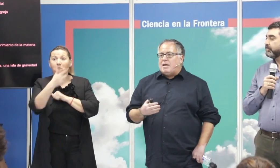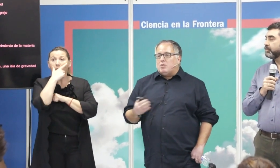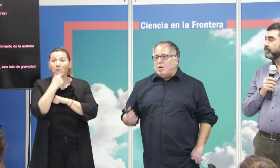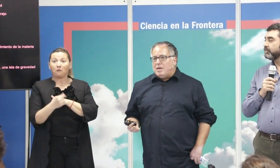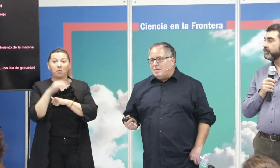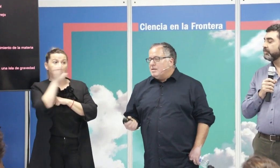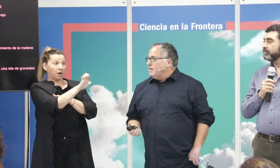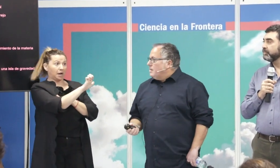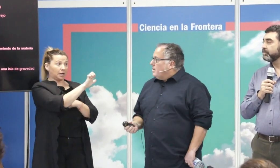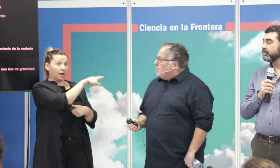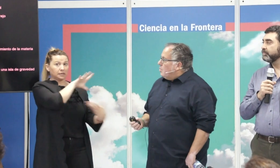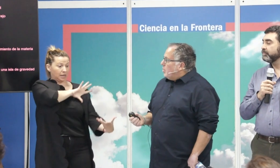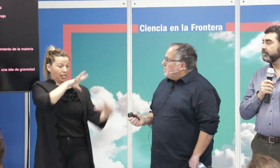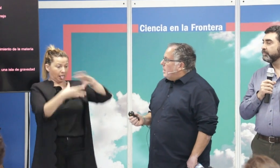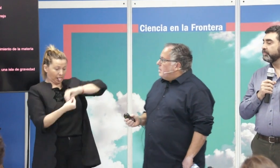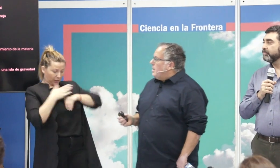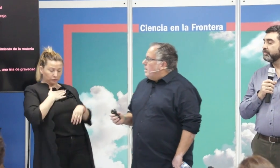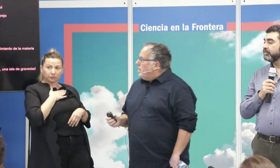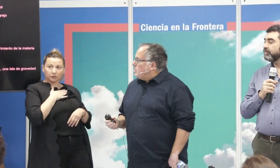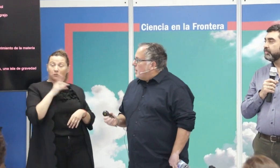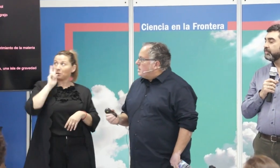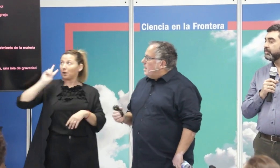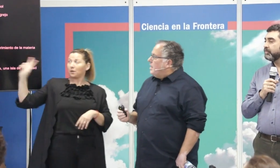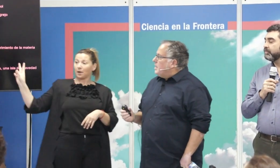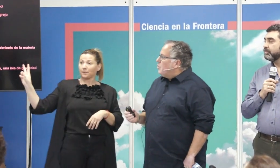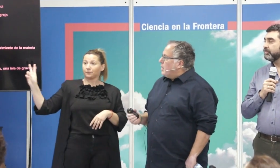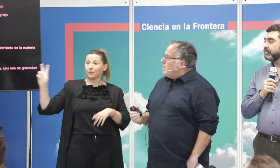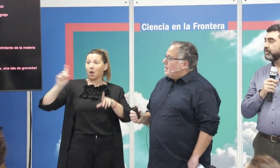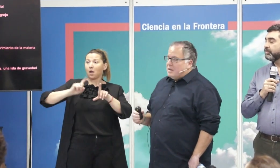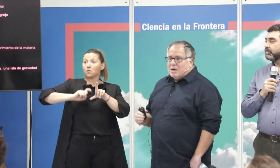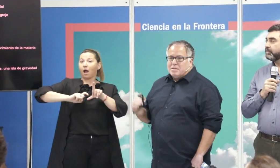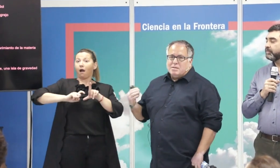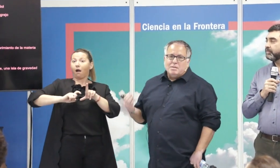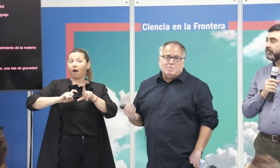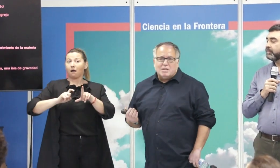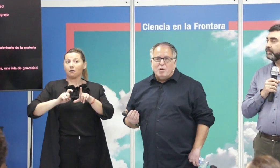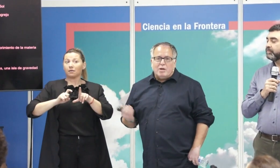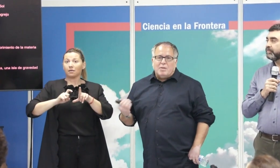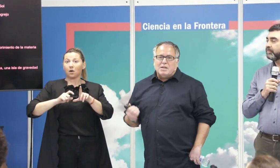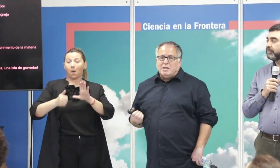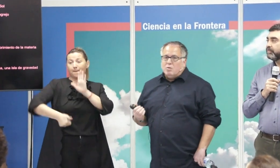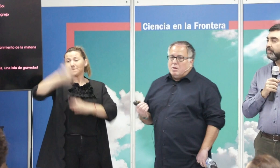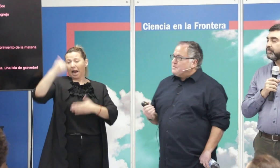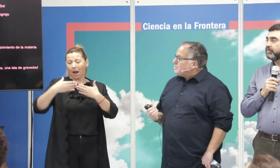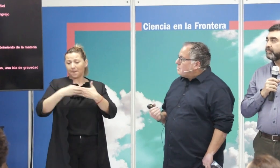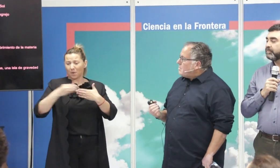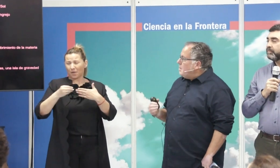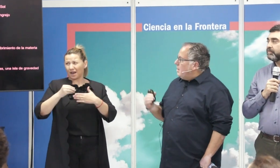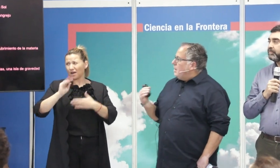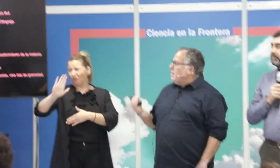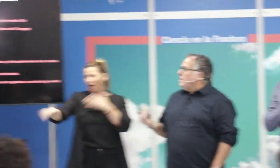Enrique quien se adaptó a mí. Como podéis ver, es una escala de tiempo que va de más moderno a más antiguo.